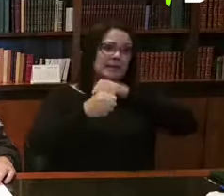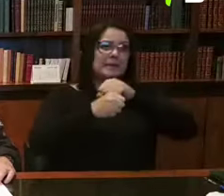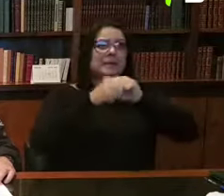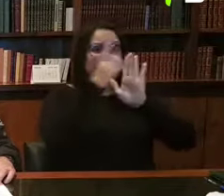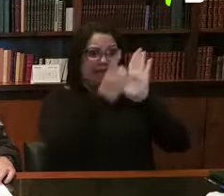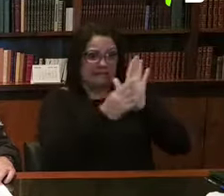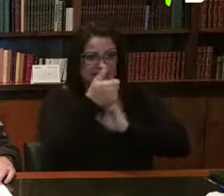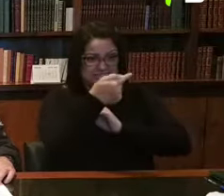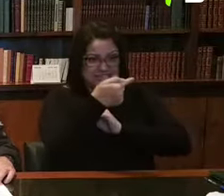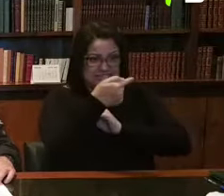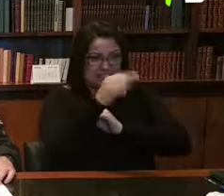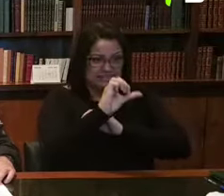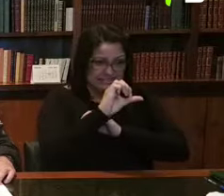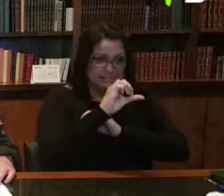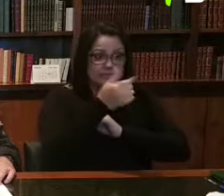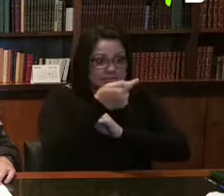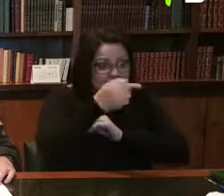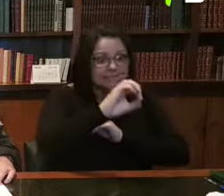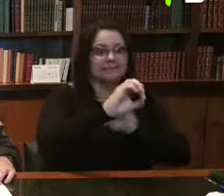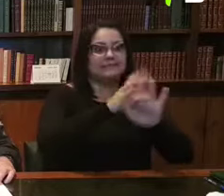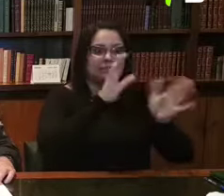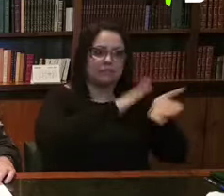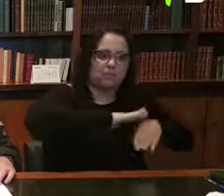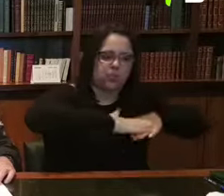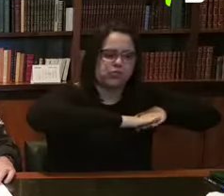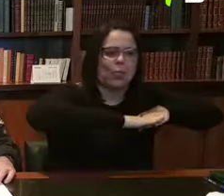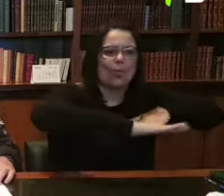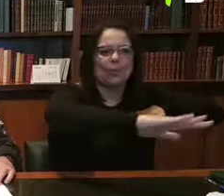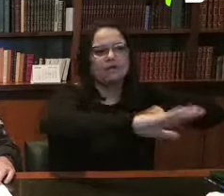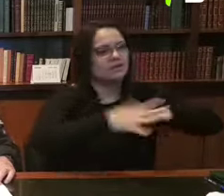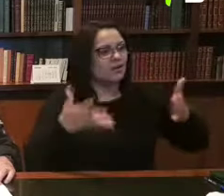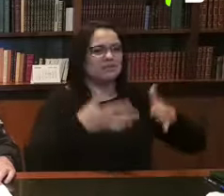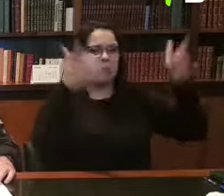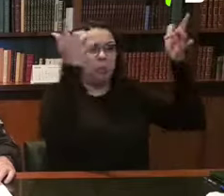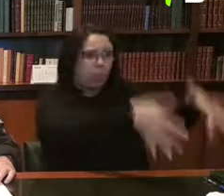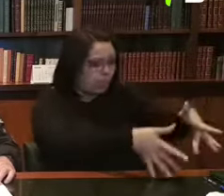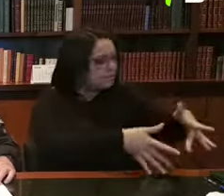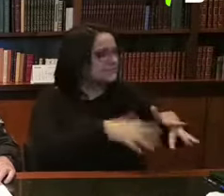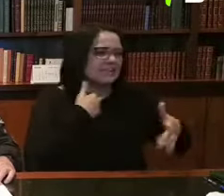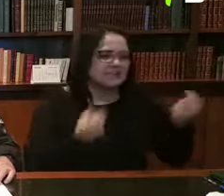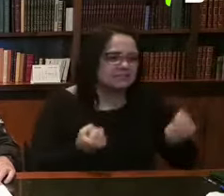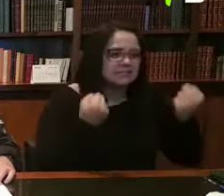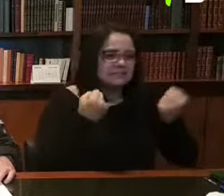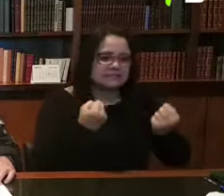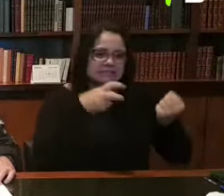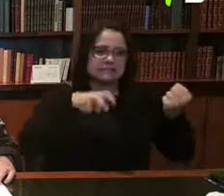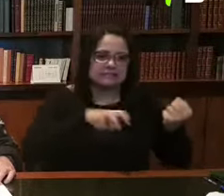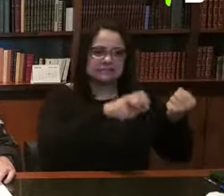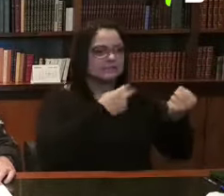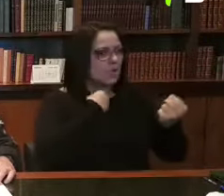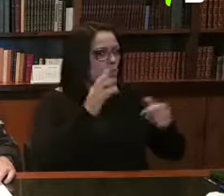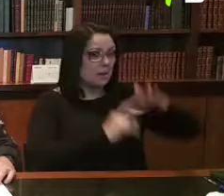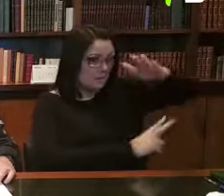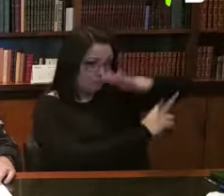na década de 70 e depois ela foi abandonada hoje é simplesmente é intransitável não adianta que não passa